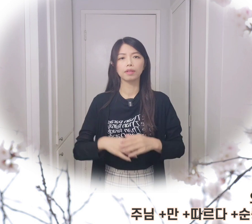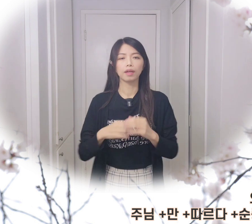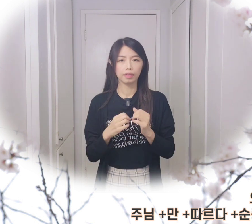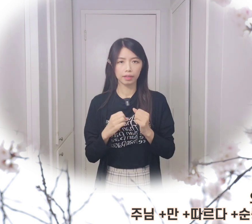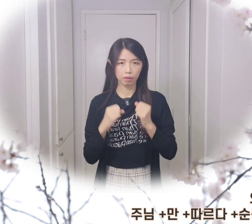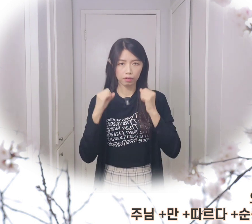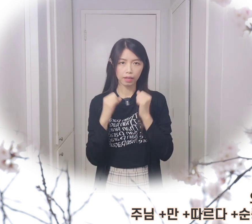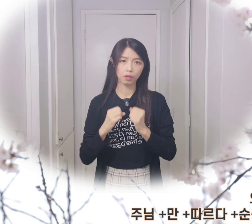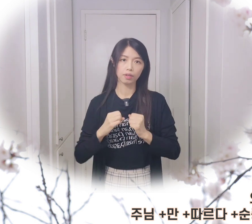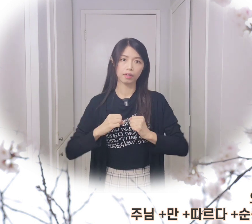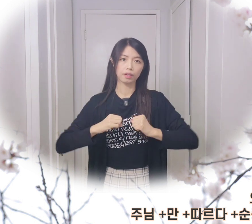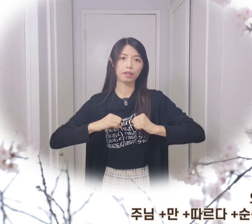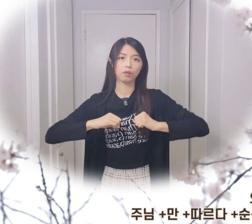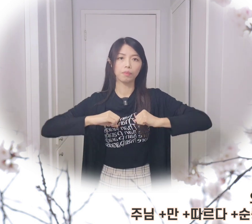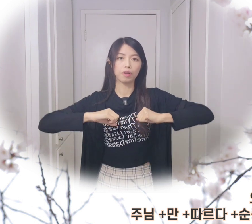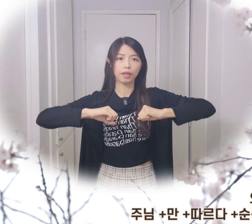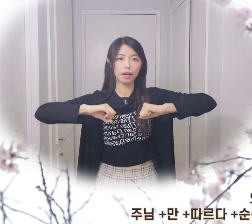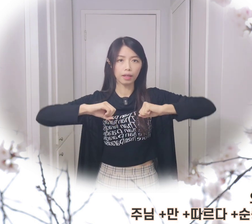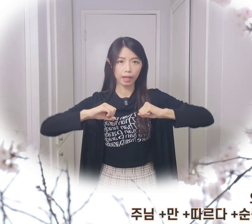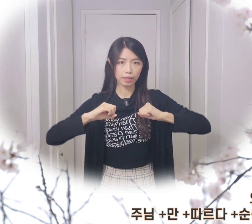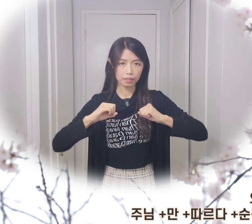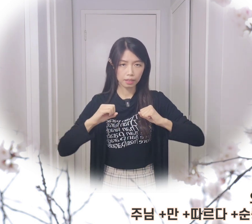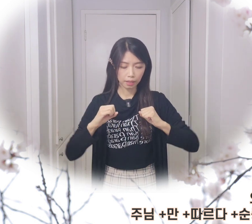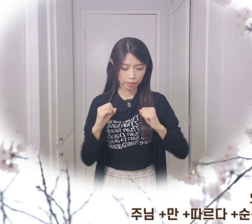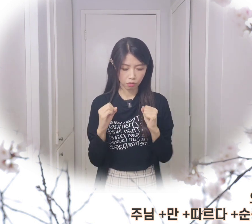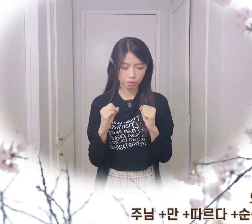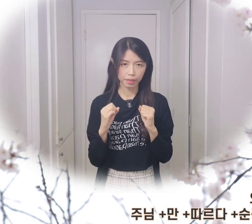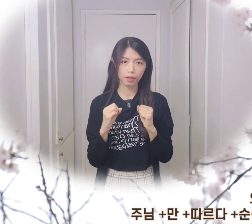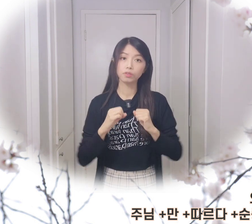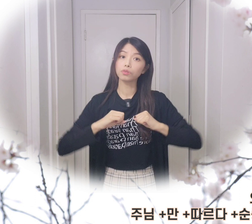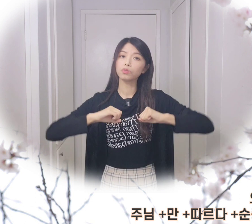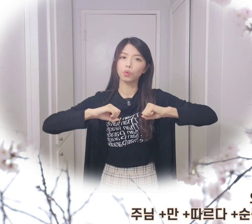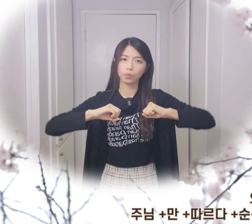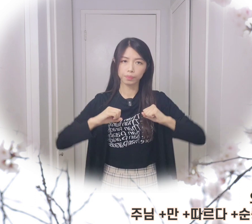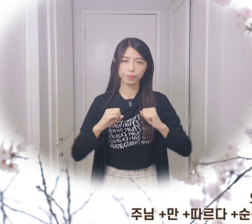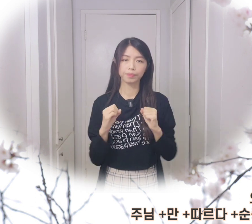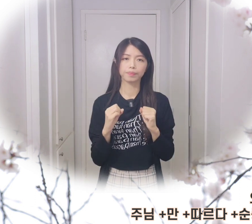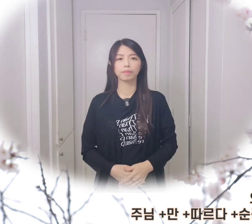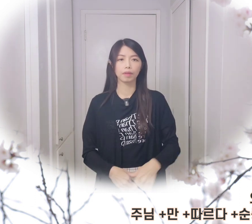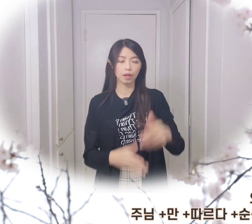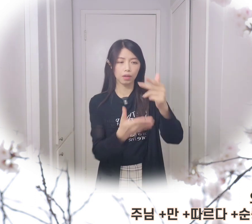뜻의 수어는 양 겨드랑이를 이렇게 벌렸다가 다시 닫아주시면 돼요. 순종